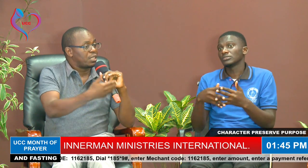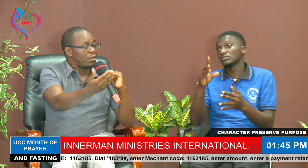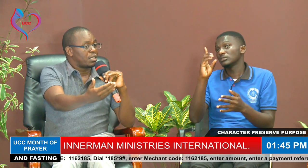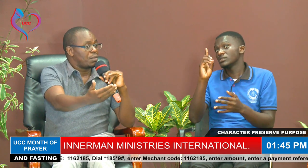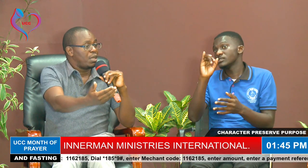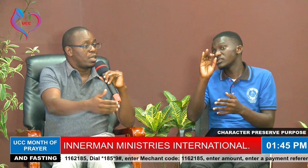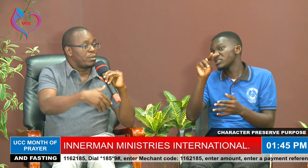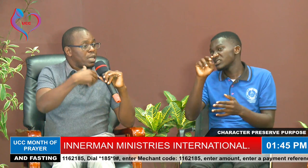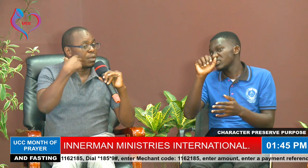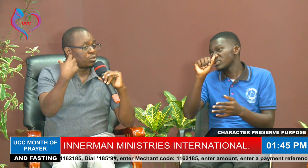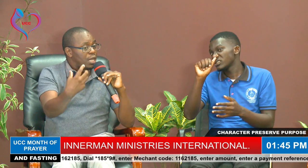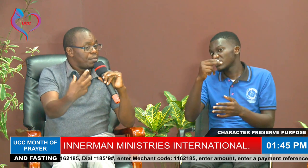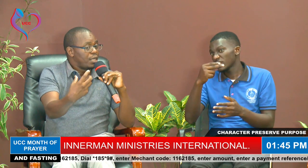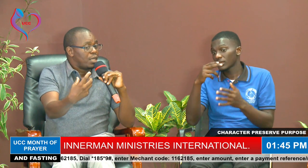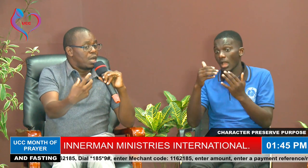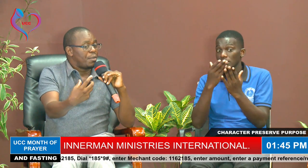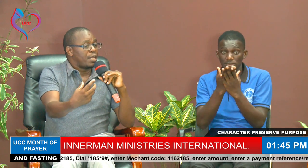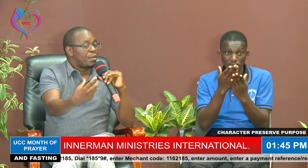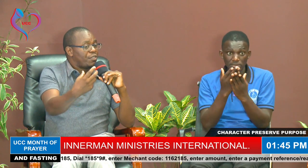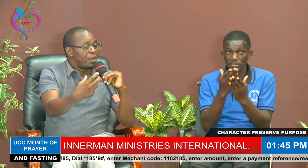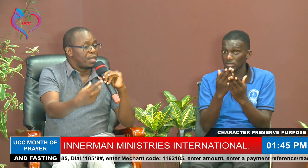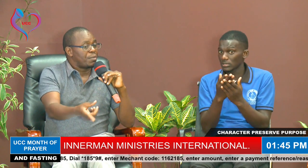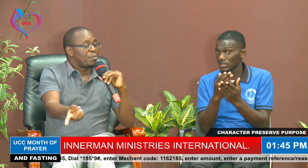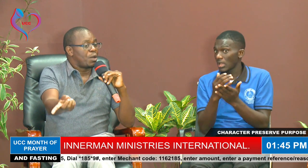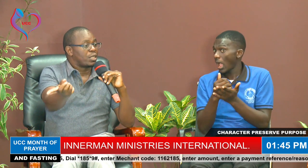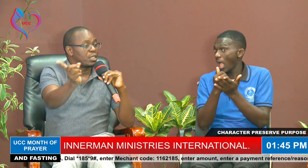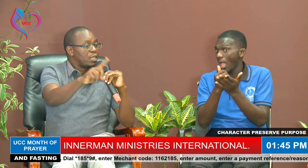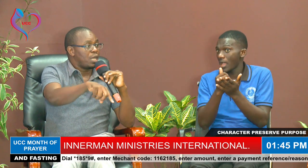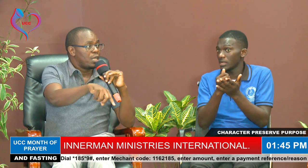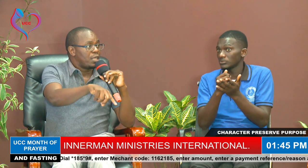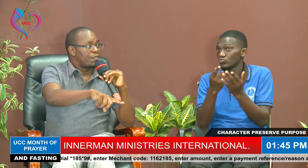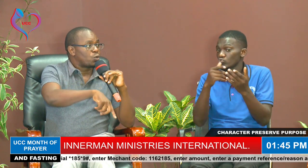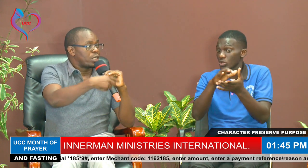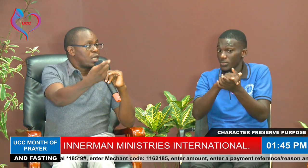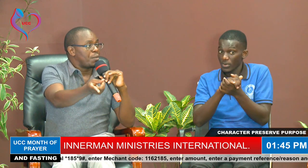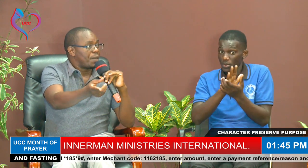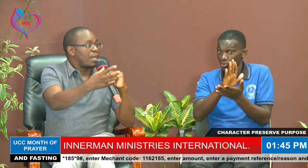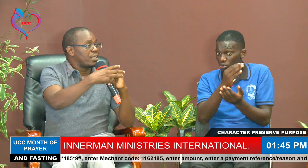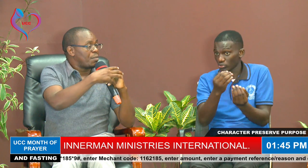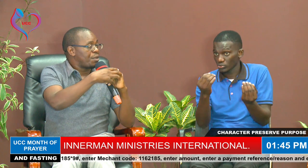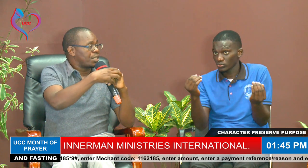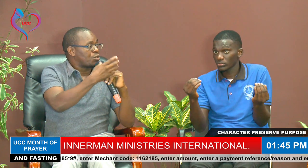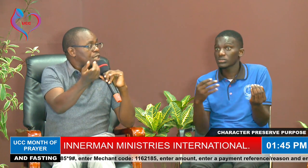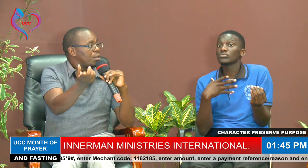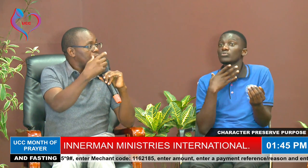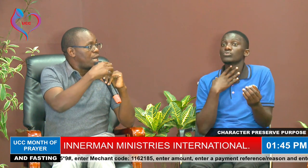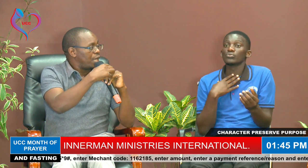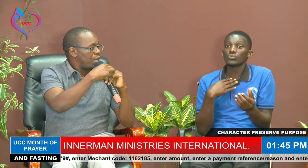bajja ne basaba ne bagamba tuyambe abaana baffe babeere ba mu bawasenga naffe tuwasaba mbagala intermarriage Katonda gye yabagaana.